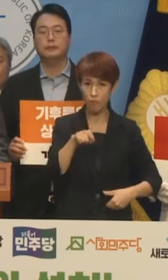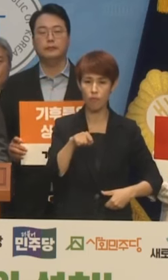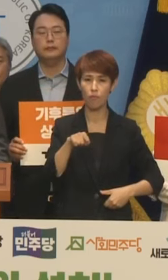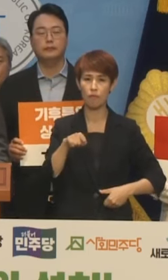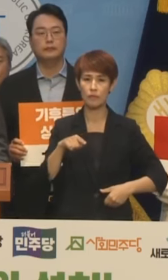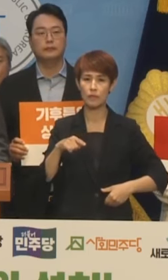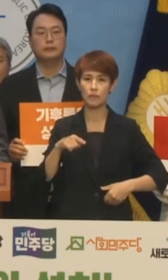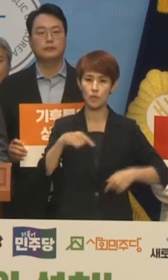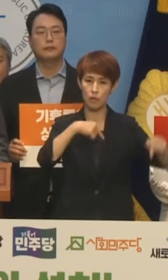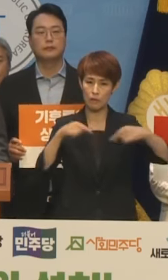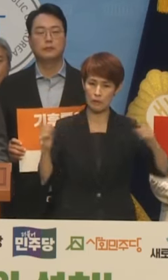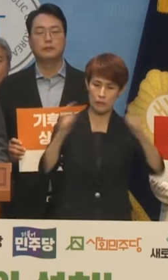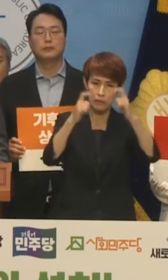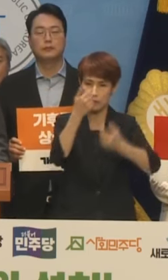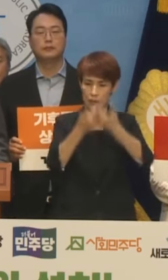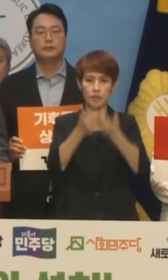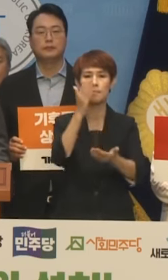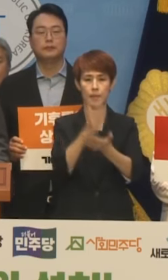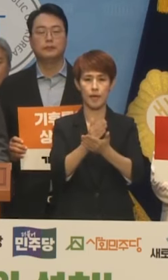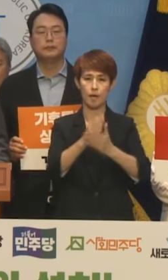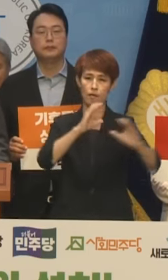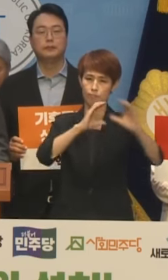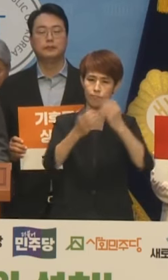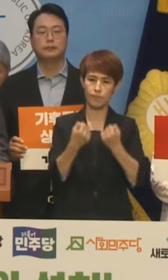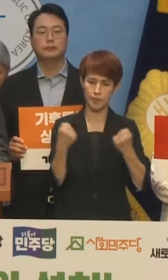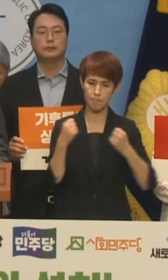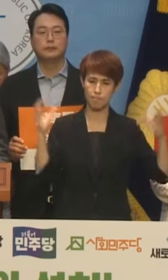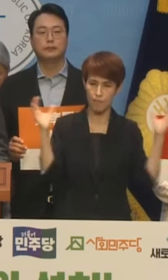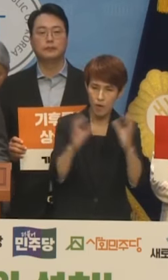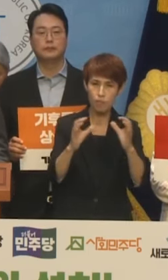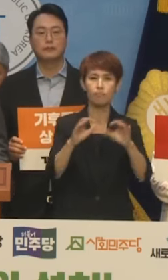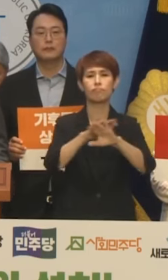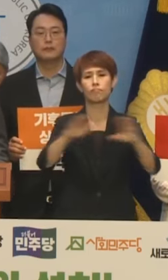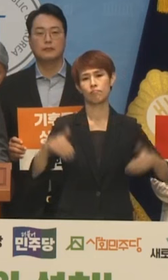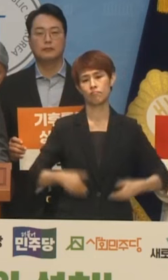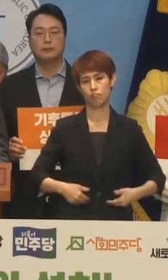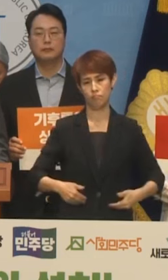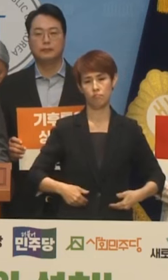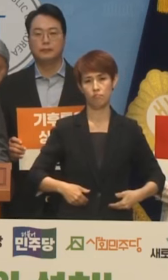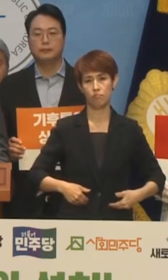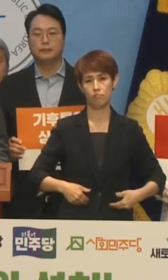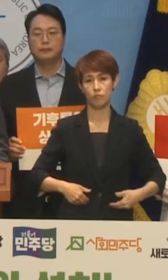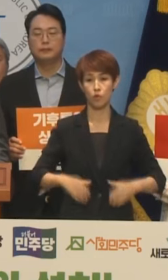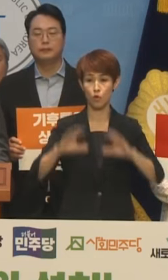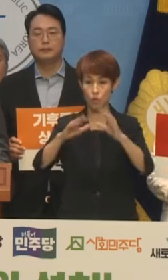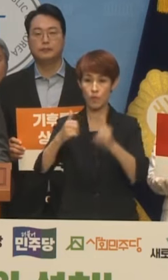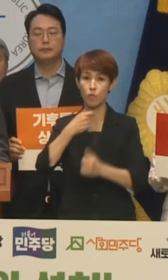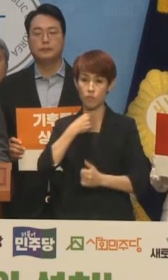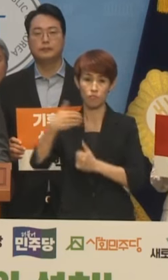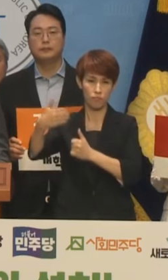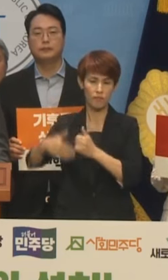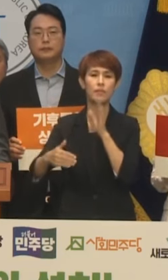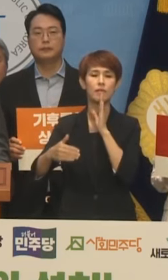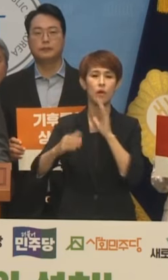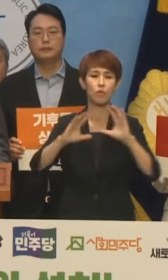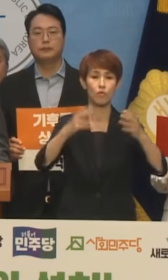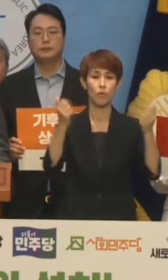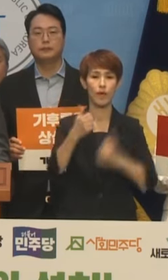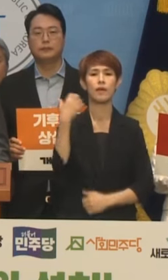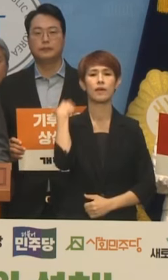정쟁과 갈등이 아닌 소통과 협력으로 해결책을 만들어 가야 합니다. 그것이 국민의 요청이며 국회의